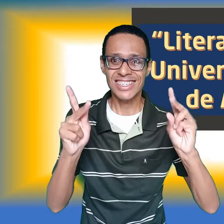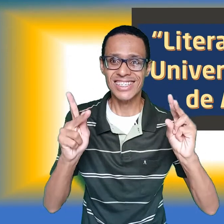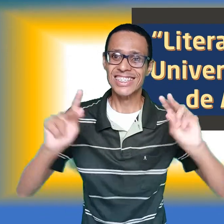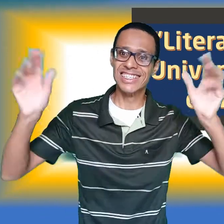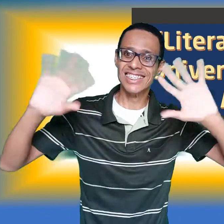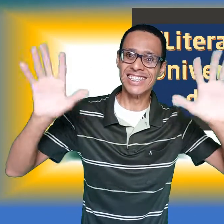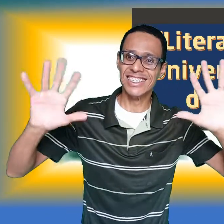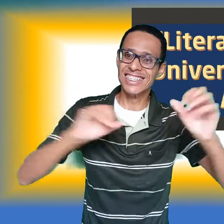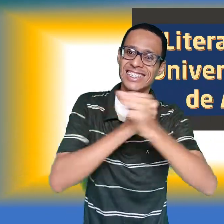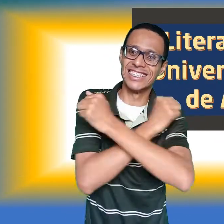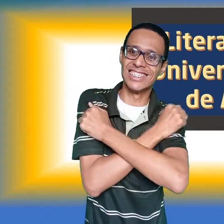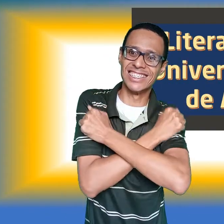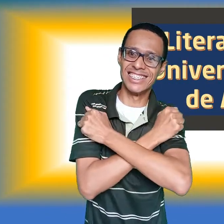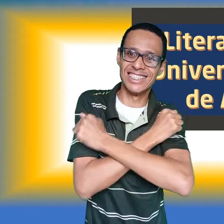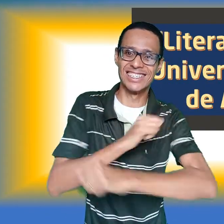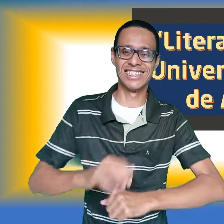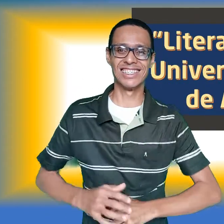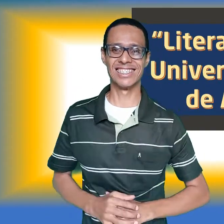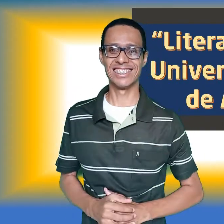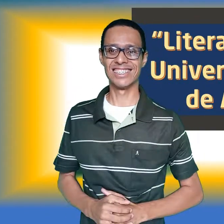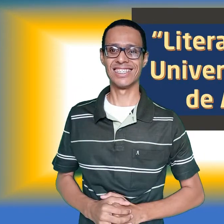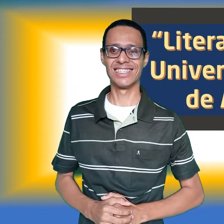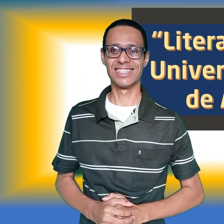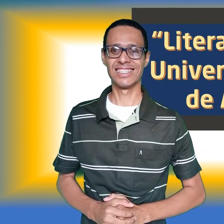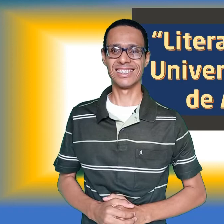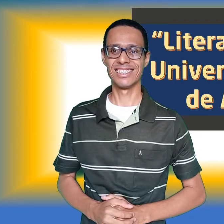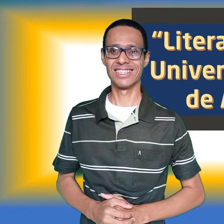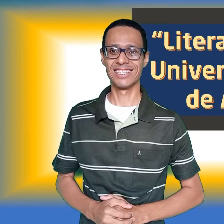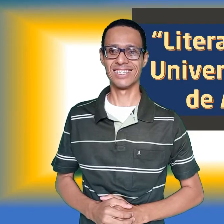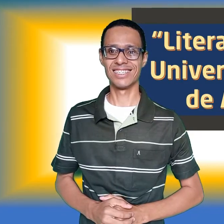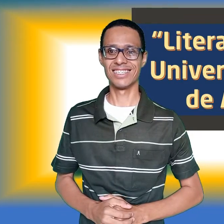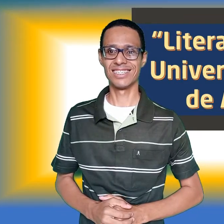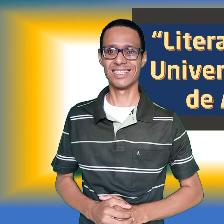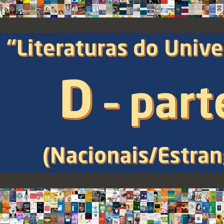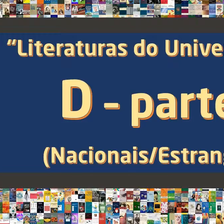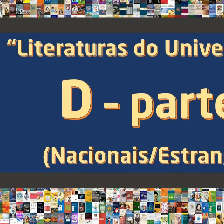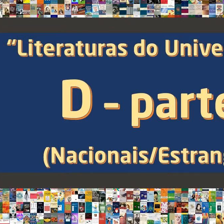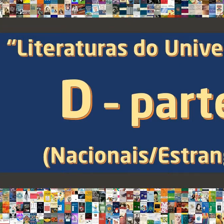Grande abraço e até o próximo vídeo. Tchau, tchau!